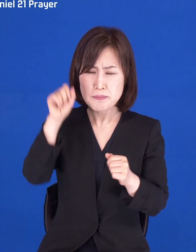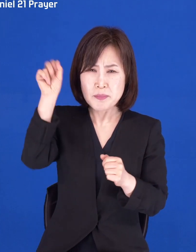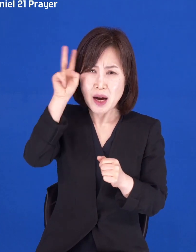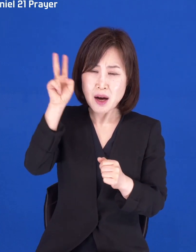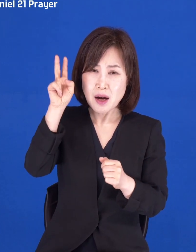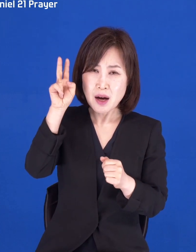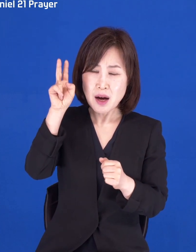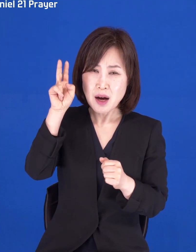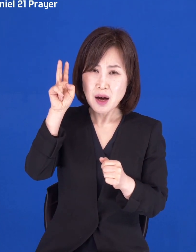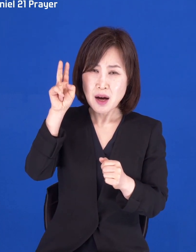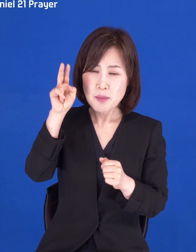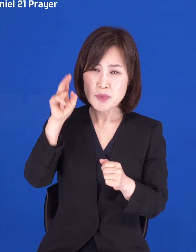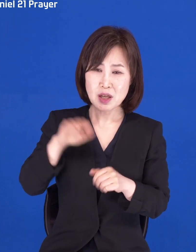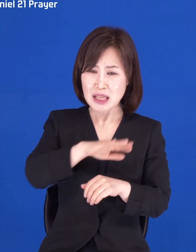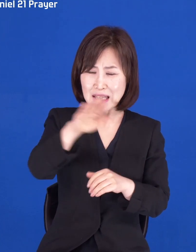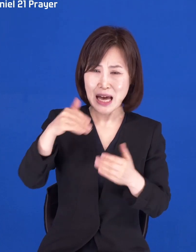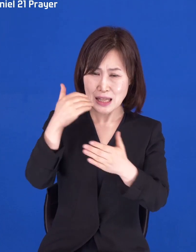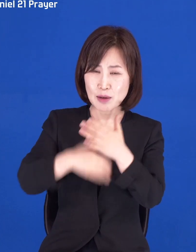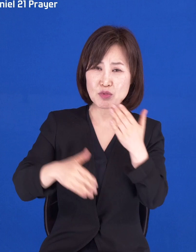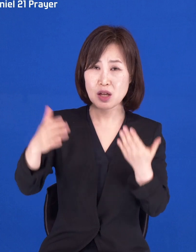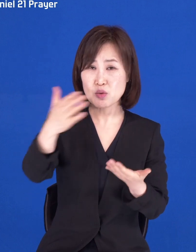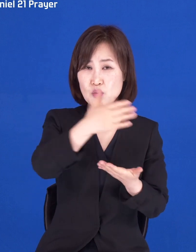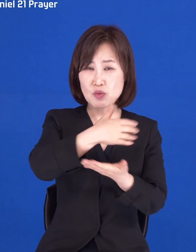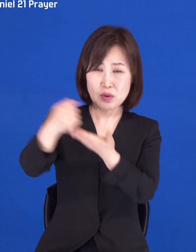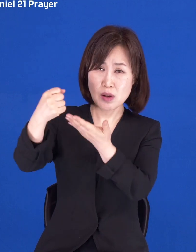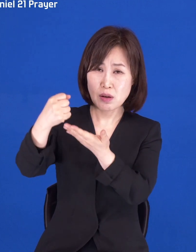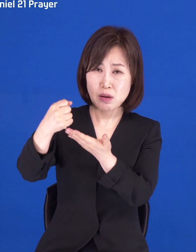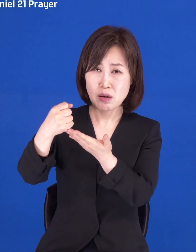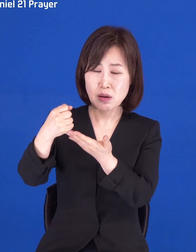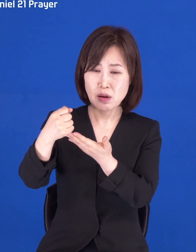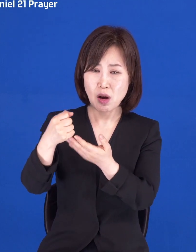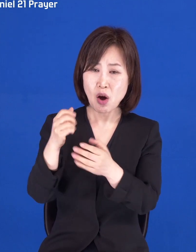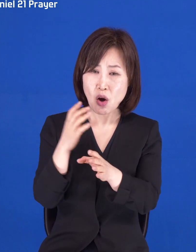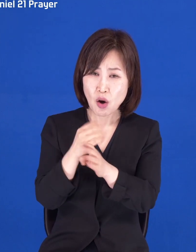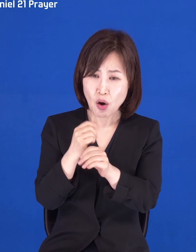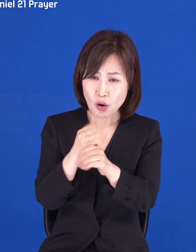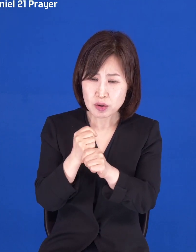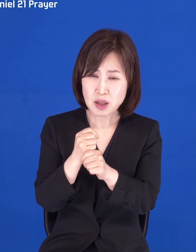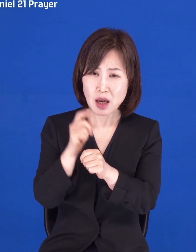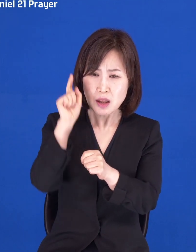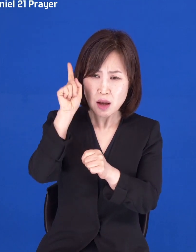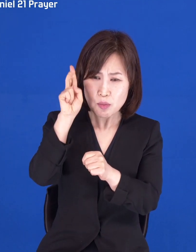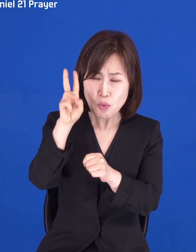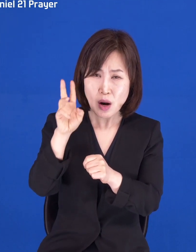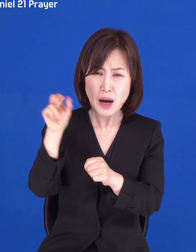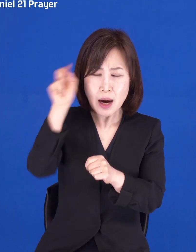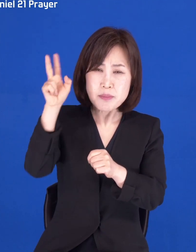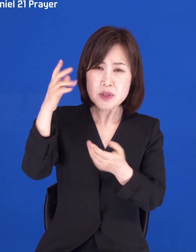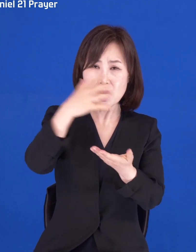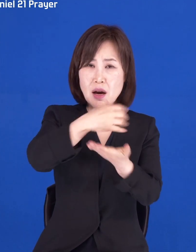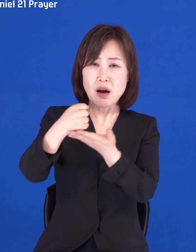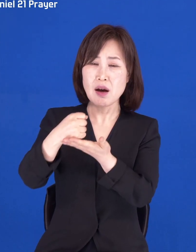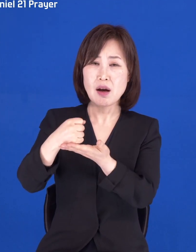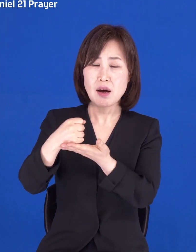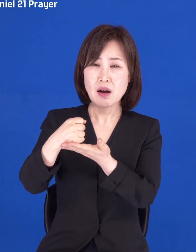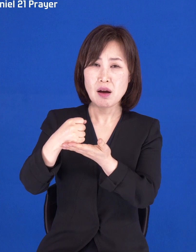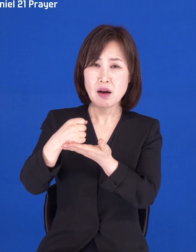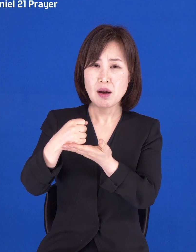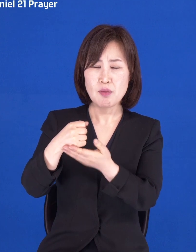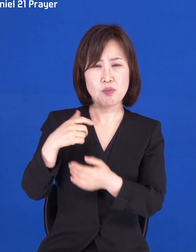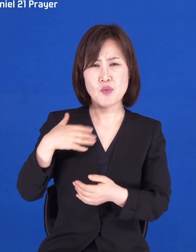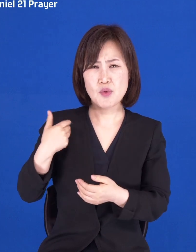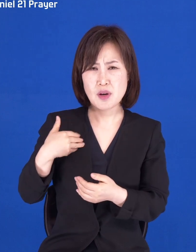버립니다. 그래서 오늘 밤이 될지 내일 밤이 될지 언제 될지가 모르는 거예요. 그래서 밤이